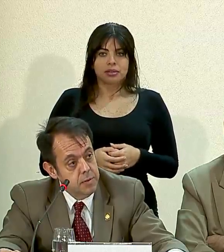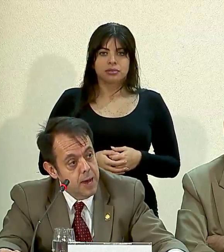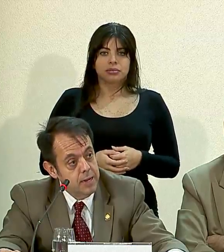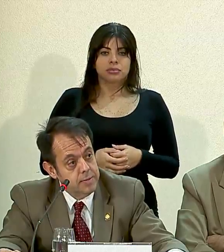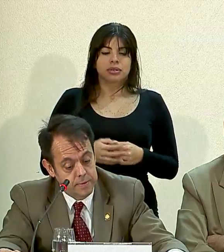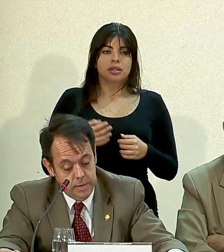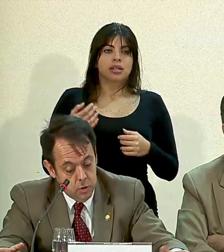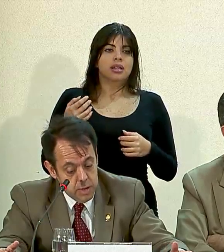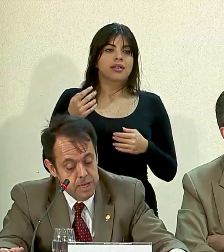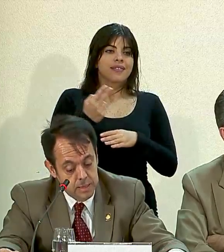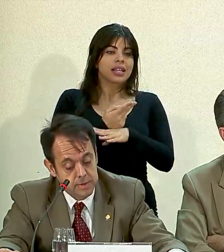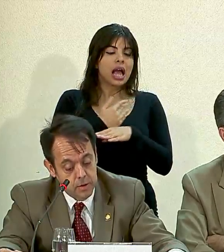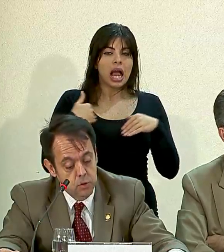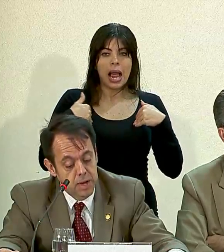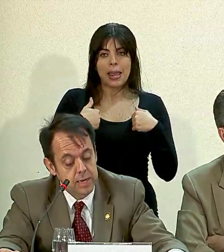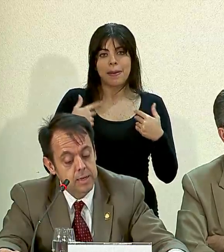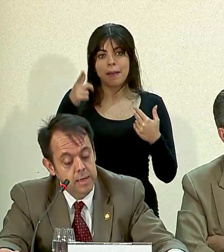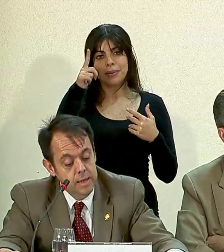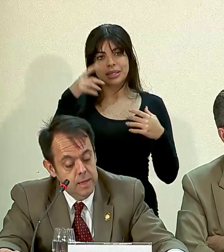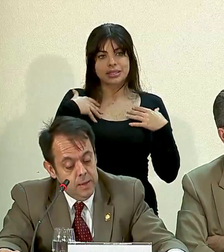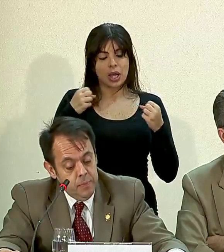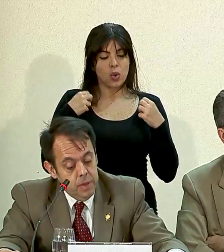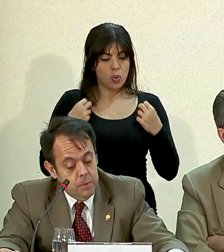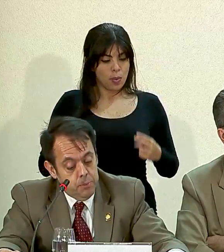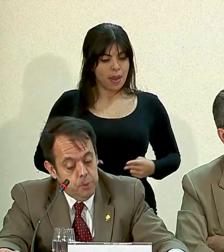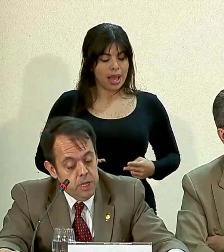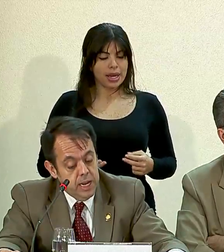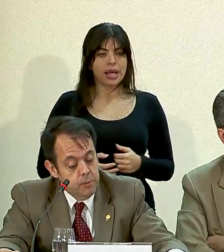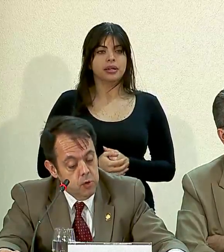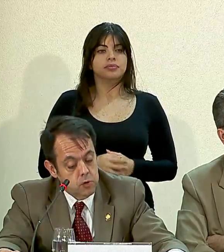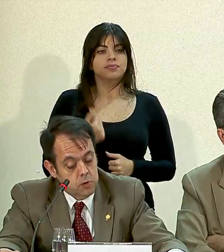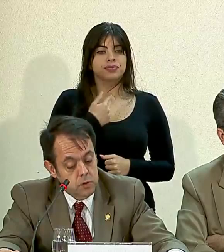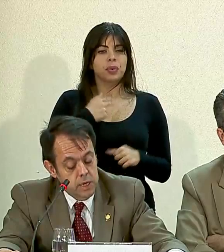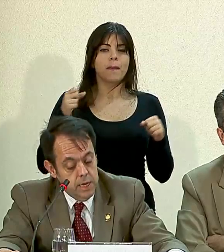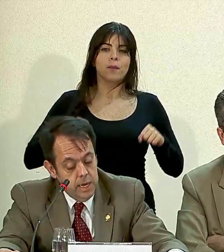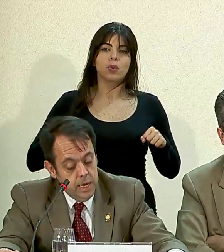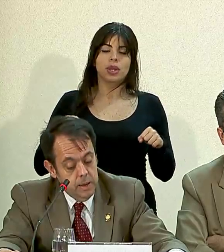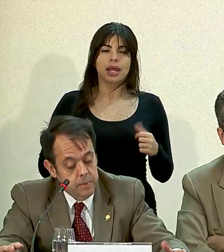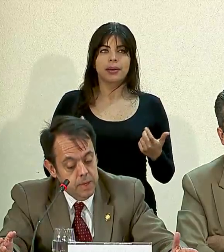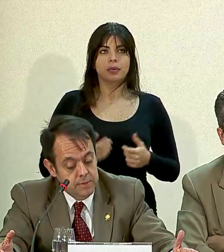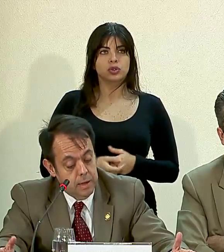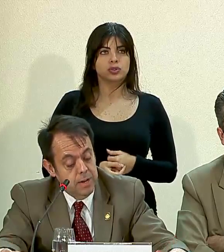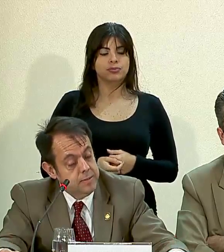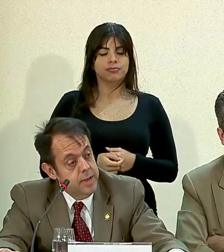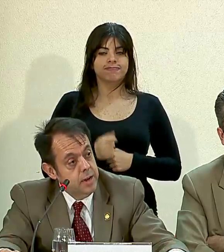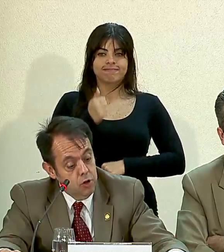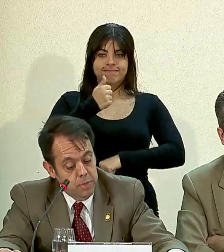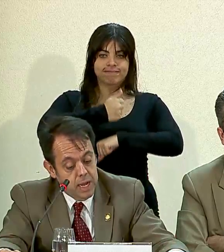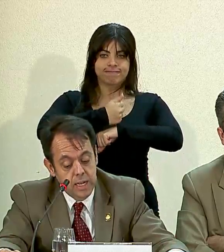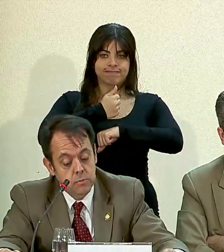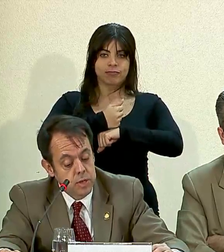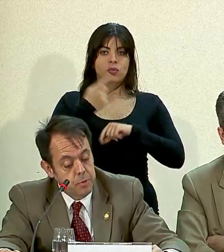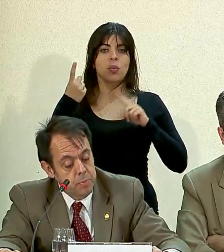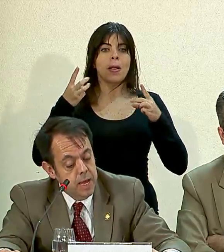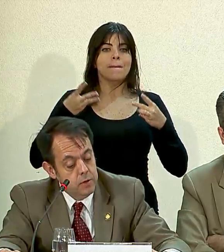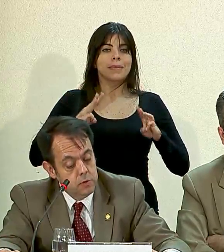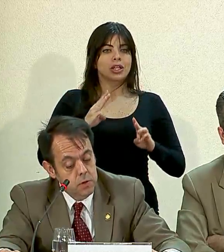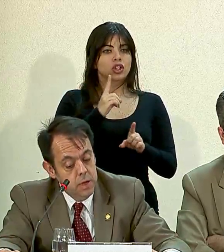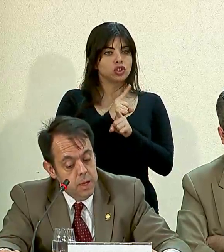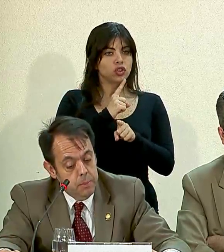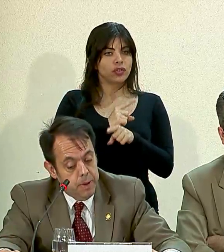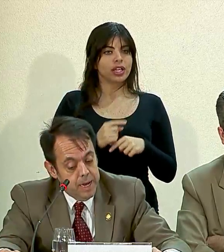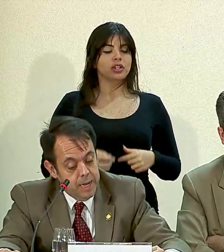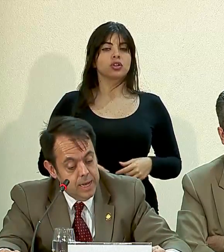vegetales, animales y obviamente salud humana, pudiéramos establecer los mecanismos